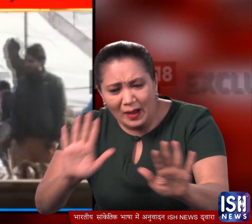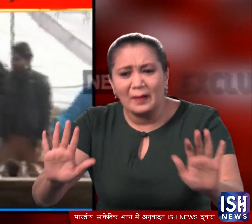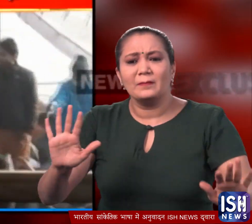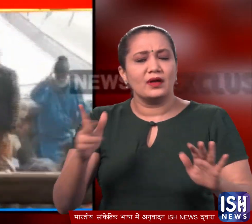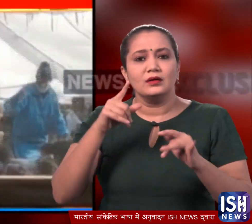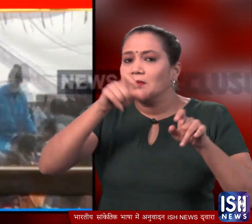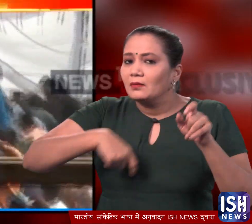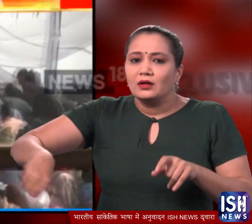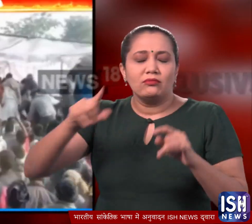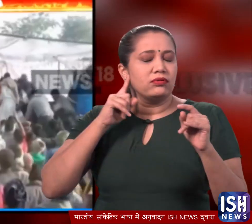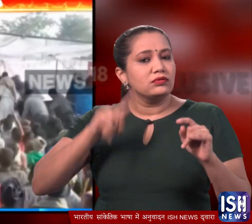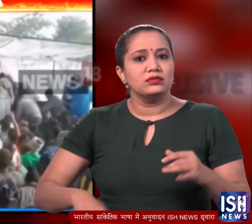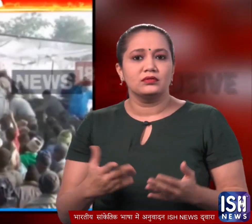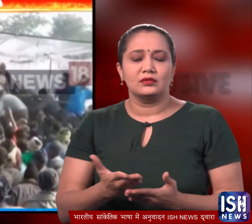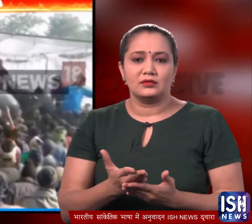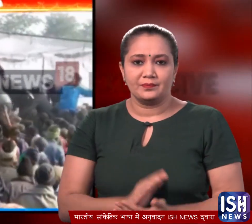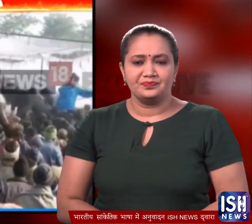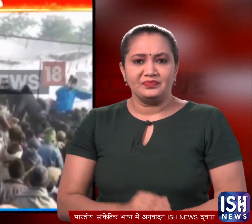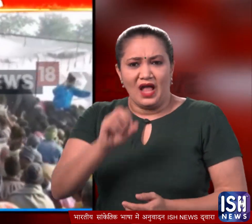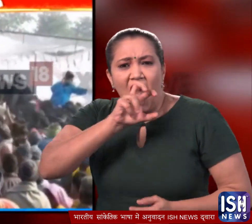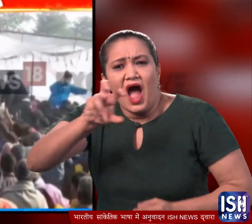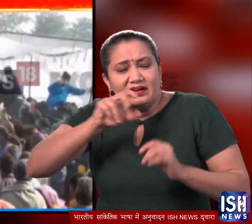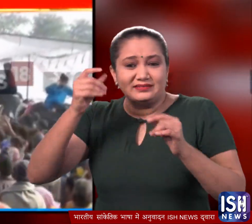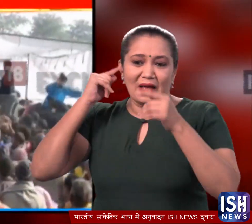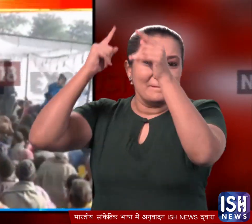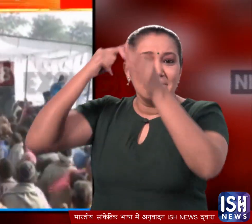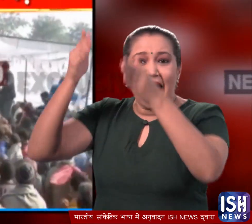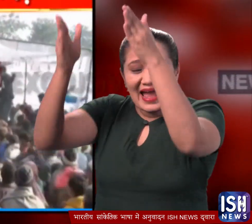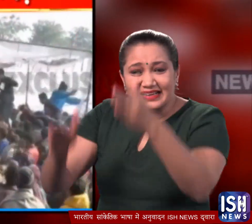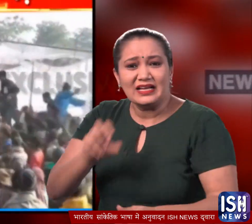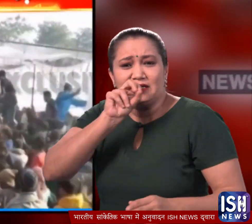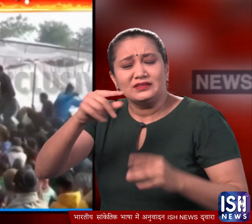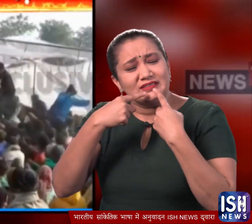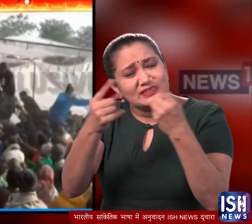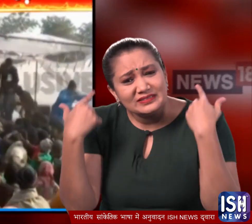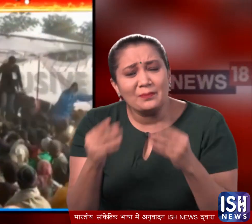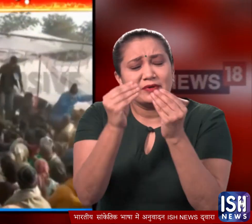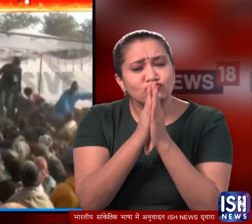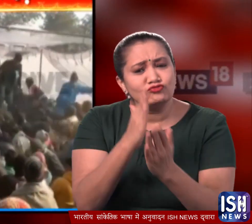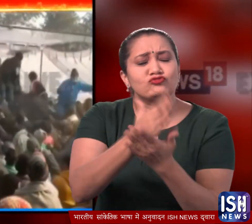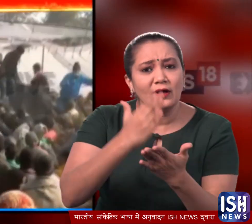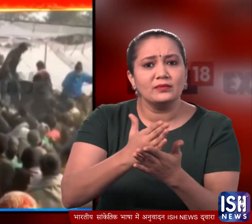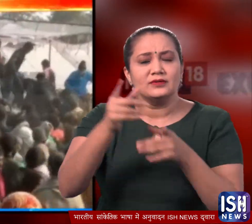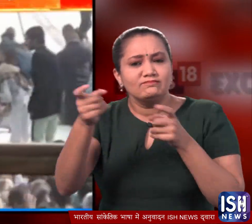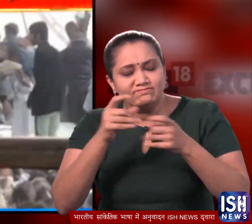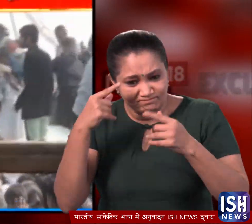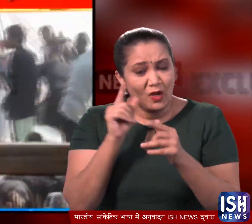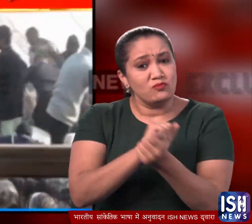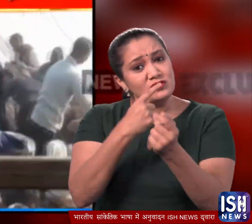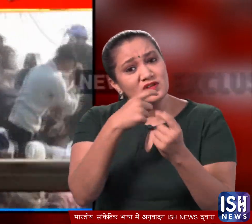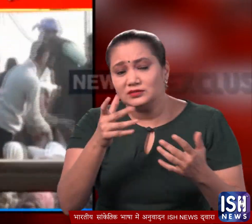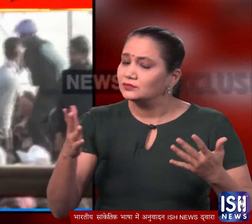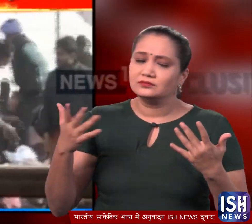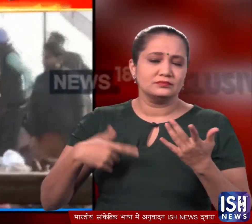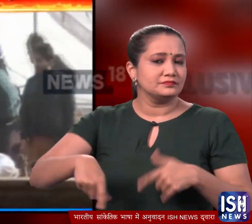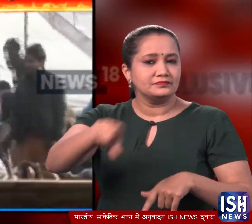भीड़ के आगे उनकी एक न चली। लाउड स्पीकर की मदद से भी लोगों को मना करने की कोशिश की गई। कानूनी कार्रवाई करने की बात तक कही गई, लेकिन